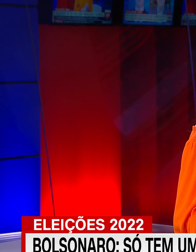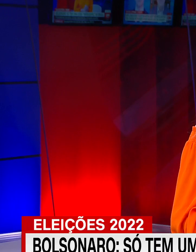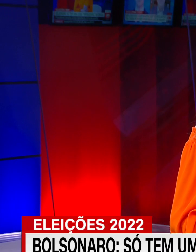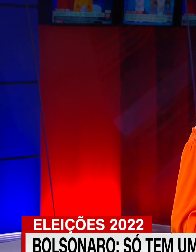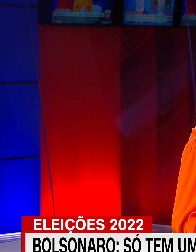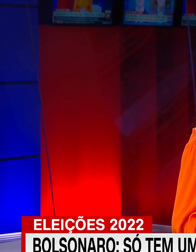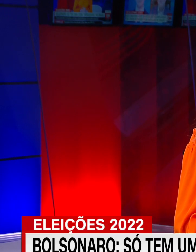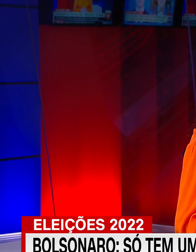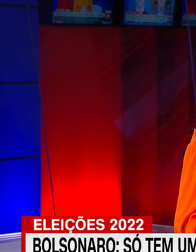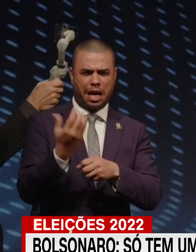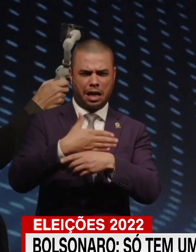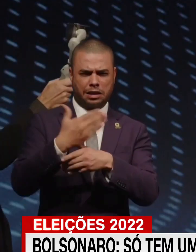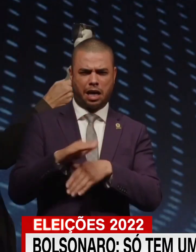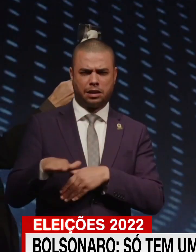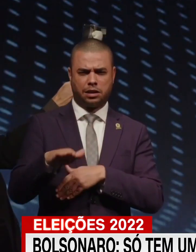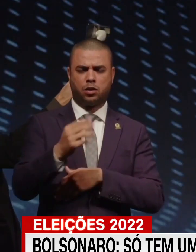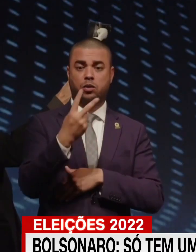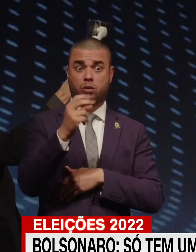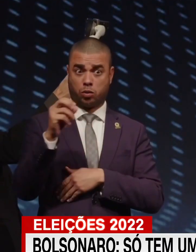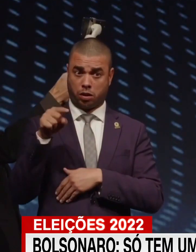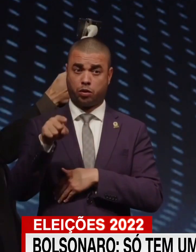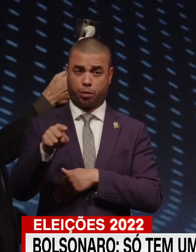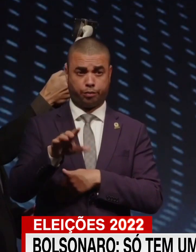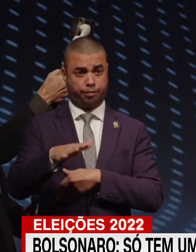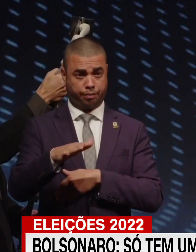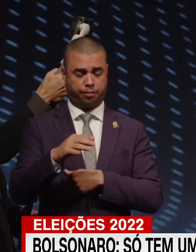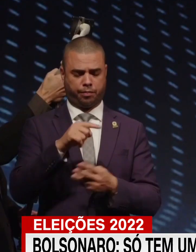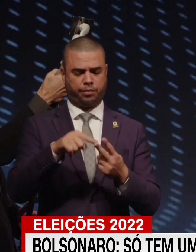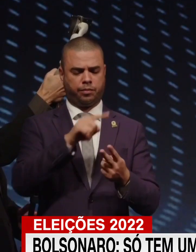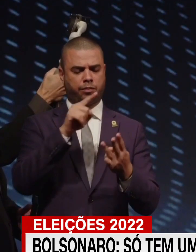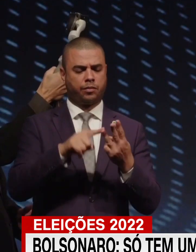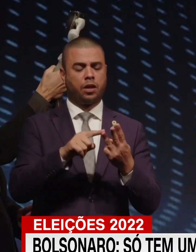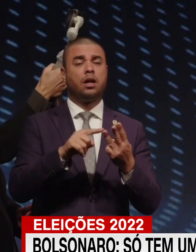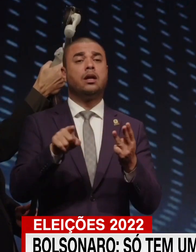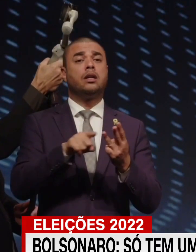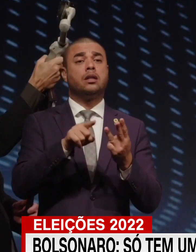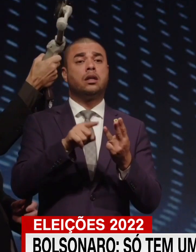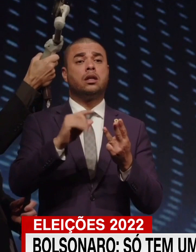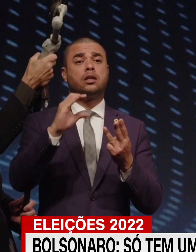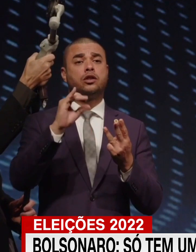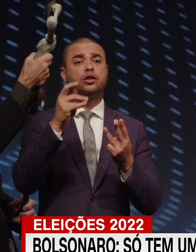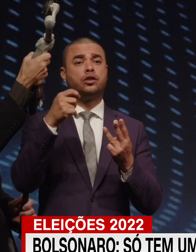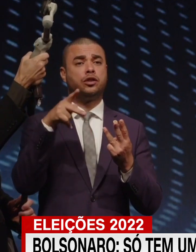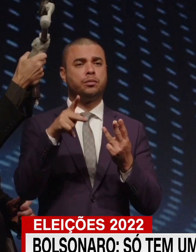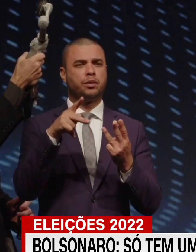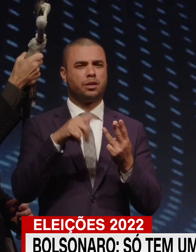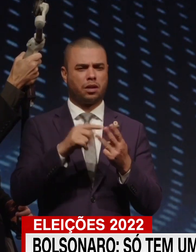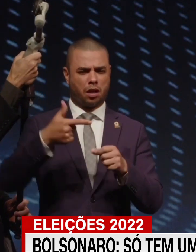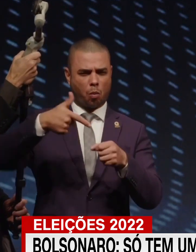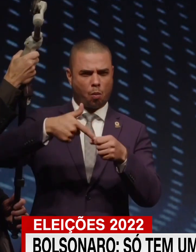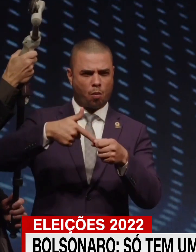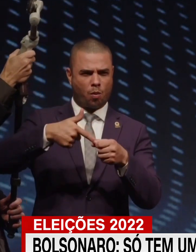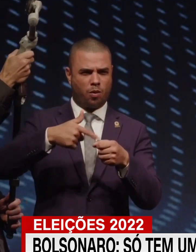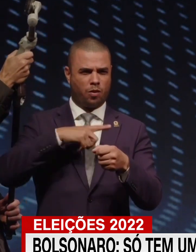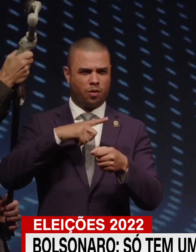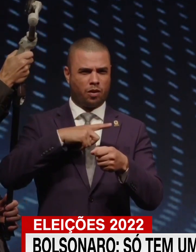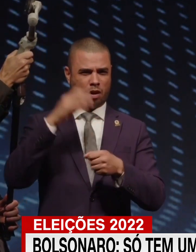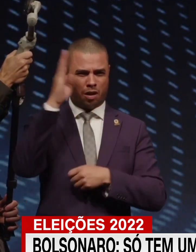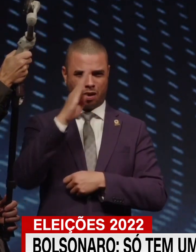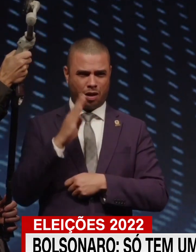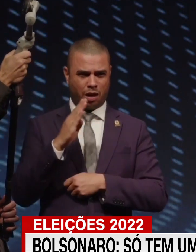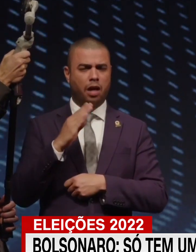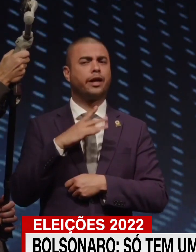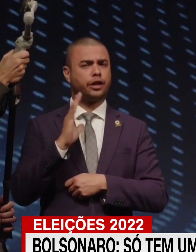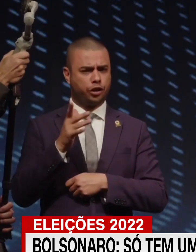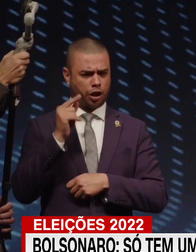o que o presidente disse e também um chip vinho em cada bomba de combustível do Brasil que já tinha havia tomado